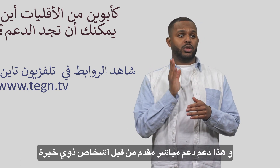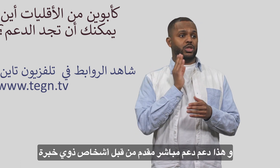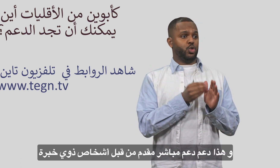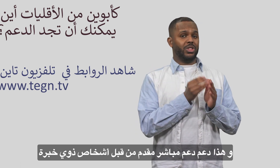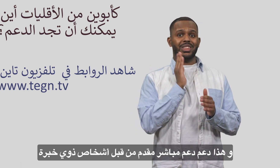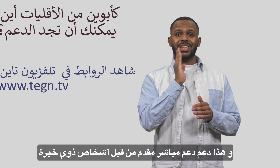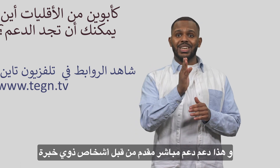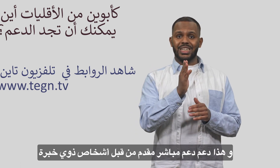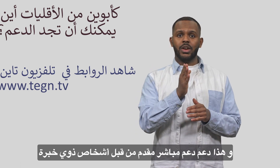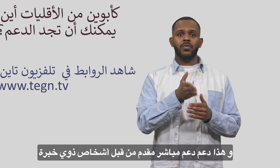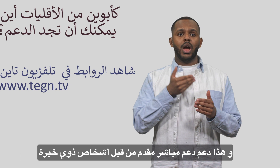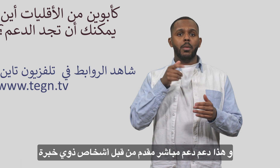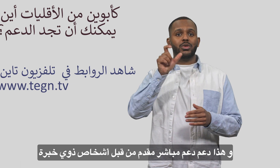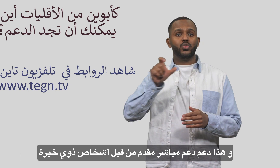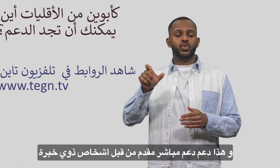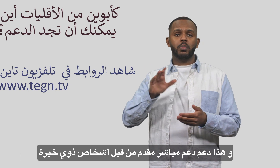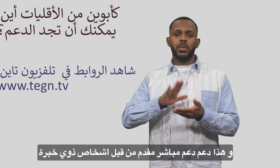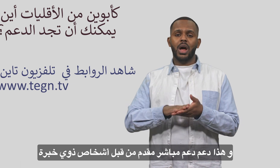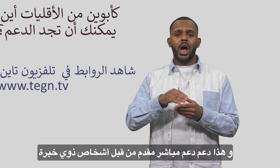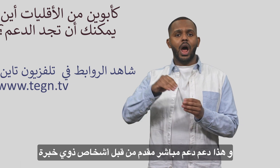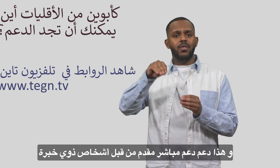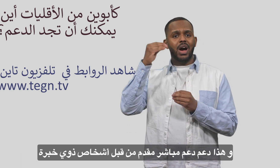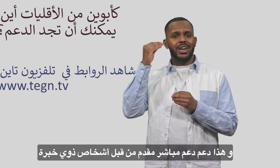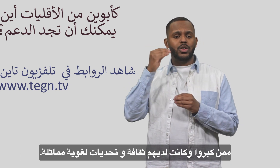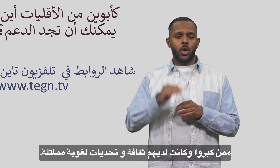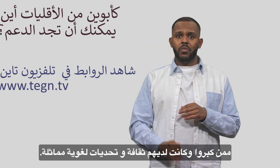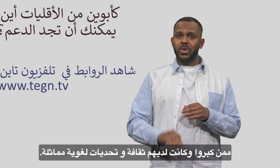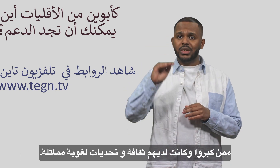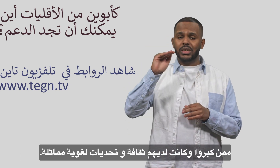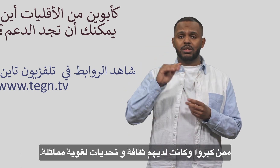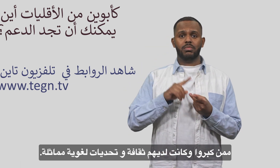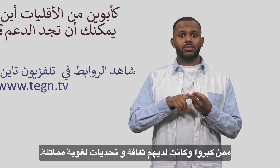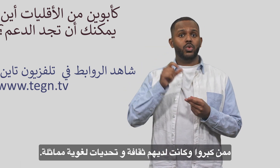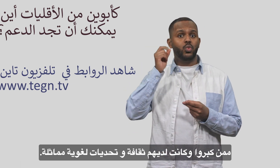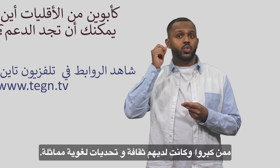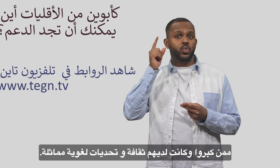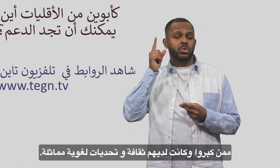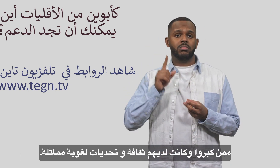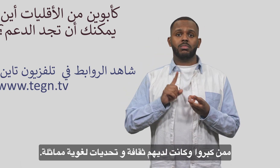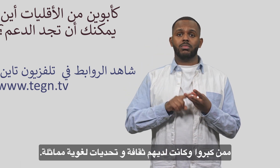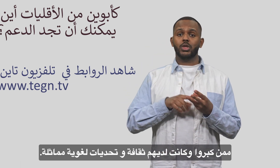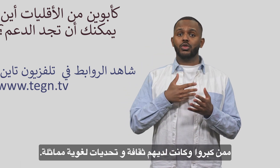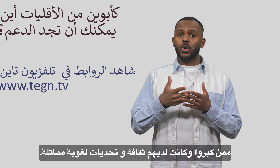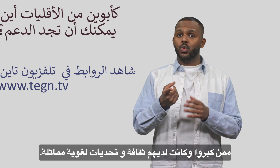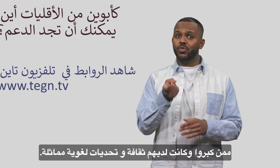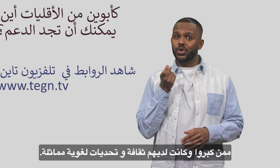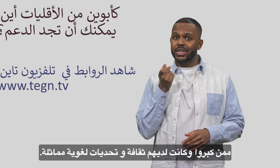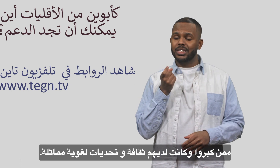وهذا دعم مباشر مقدم من قبل أشخاص ذوي خبرة ممن كبروا وكانت لديهم ثقافة وتحديات لغوية مماثلة.